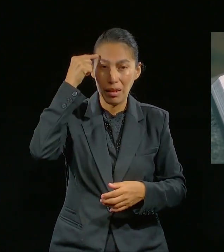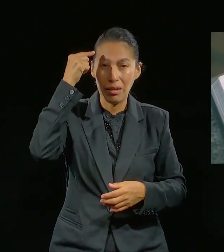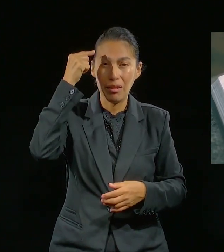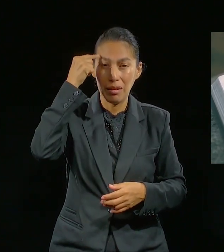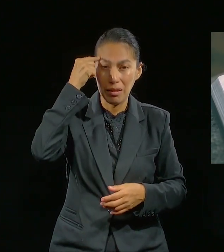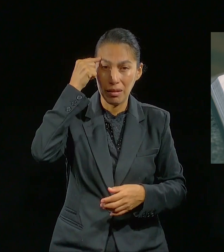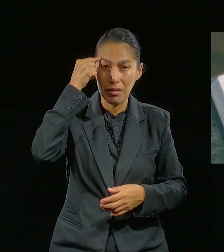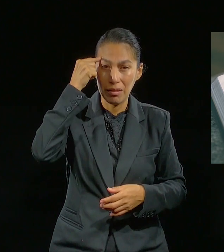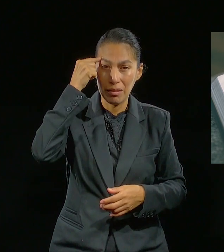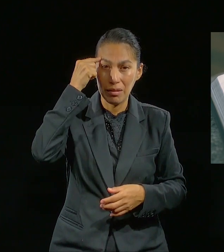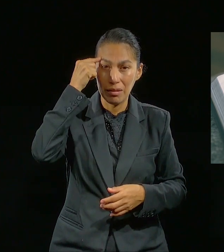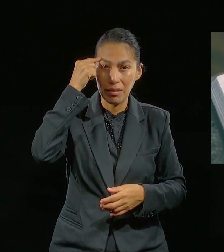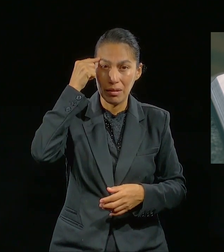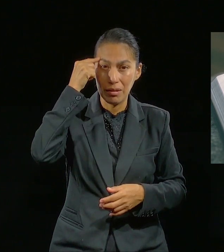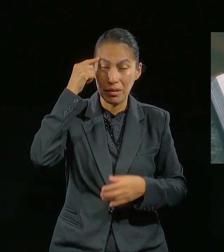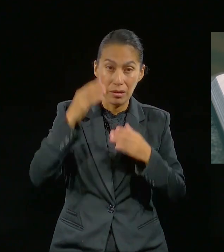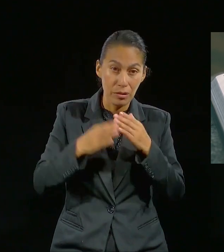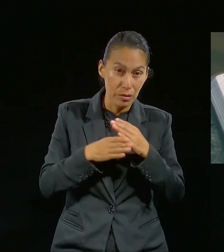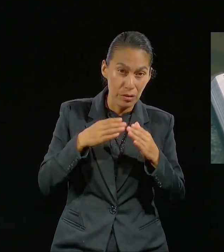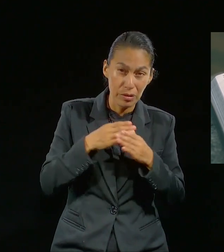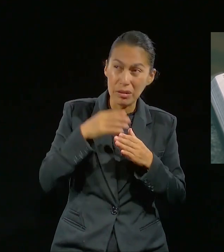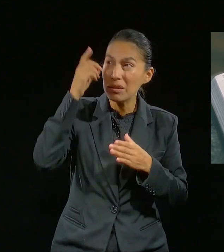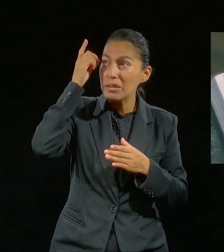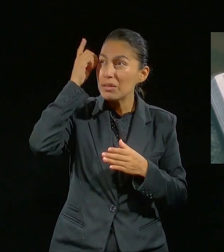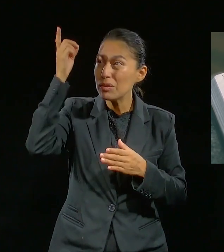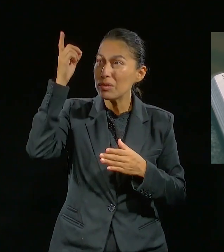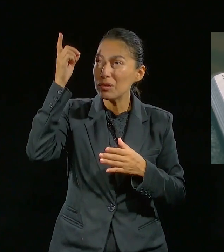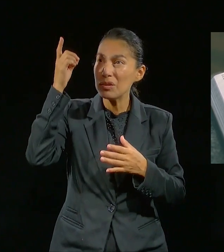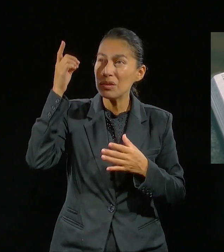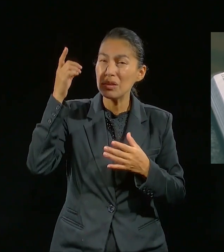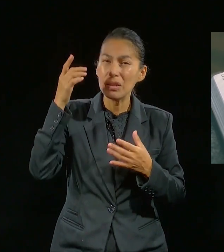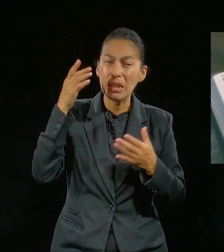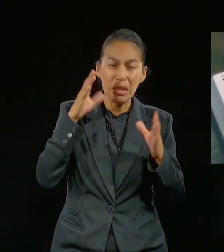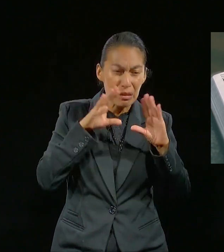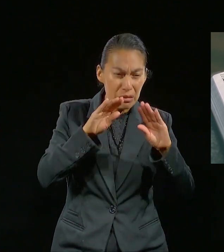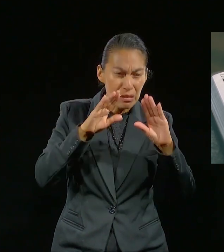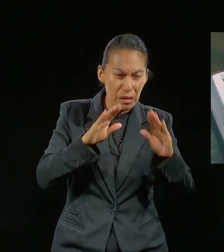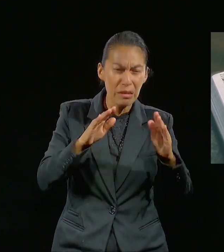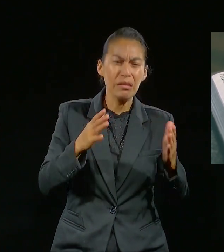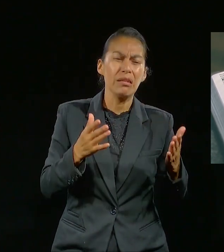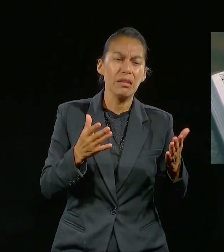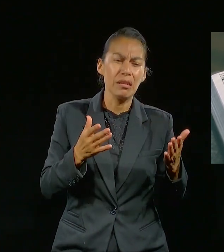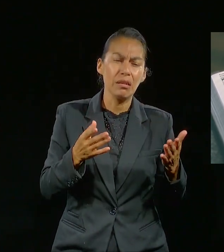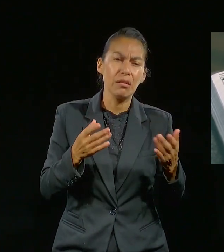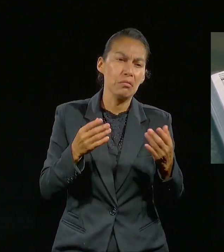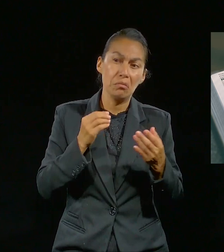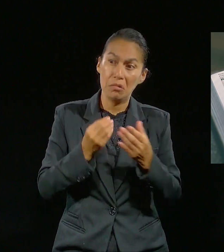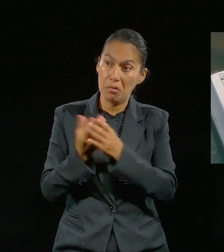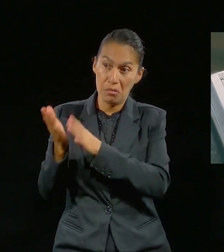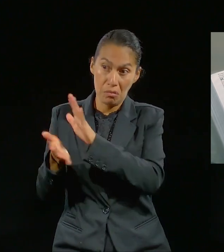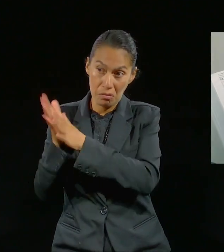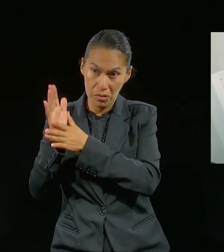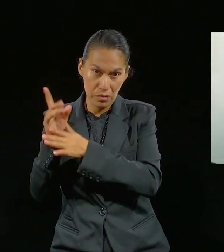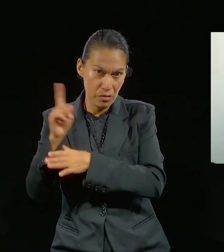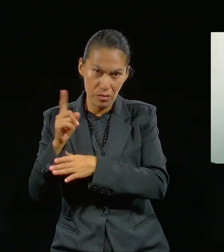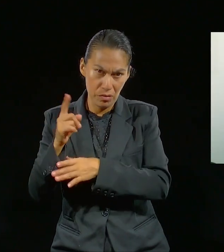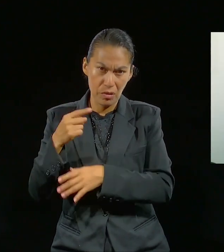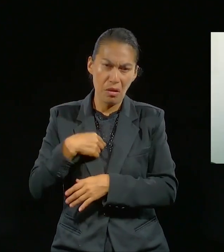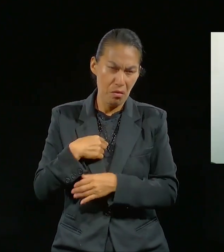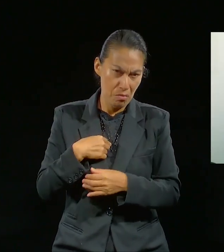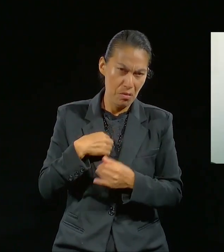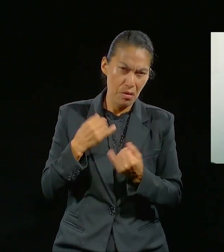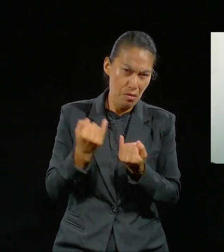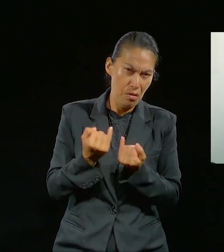en su mente. Cuando se educa en las cosas de Dios, no se sale. Porque yo fui educada también así